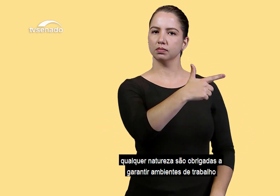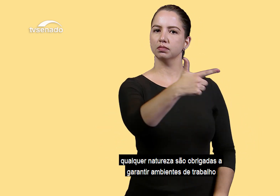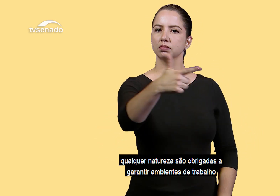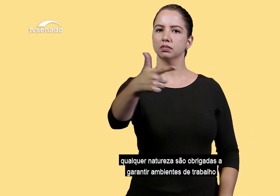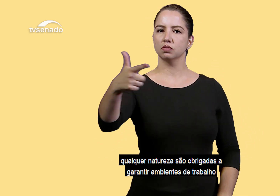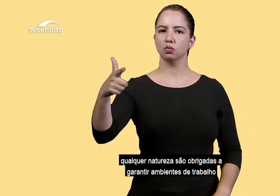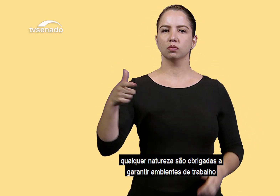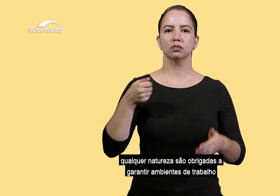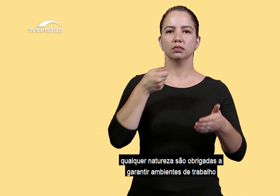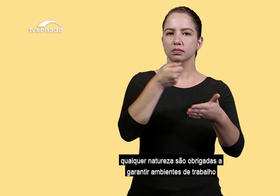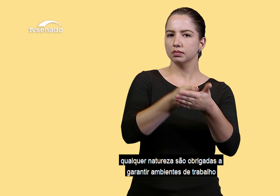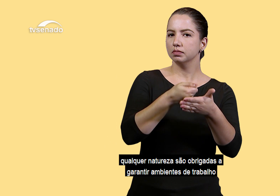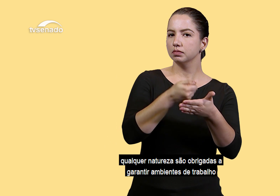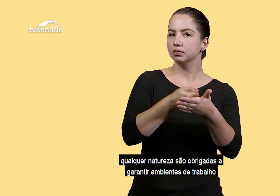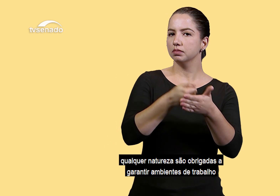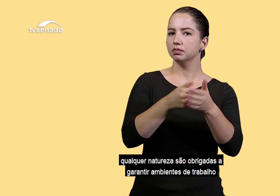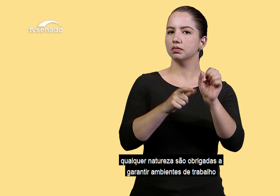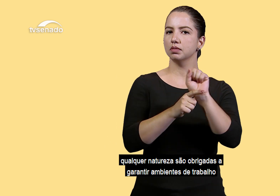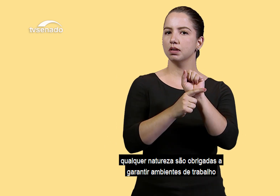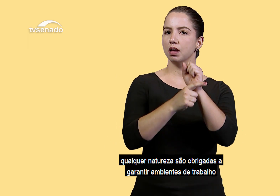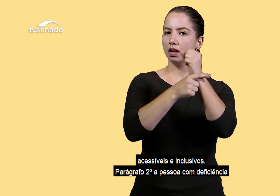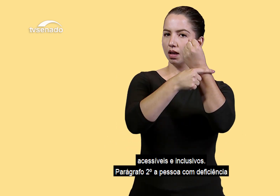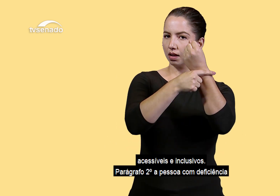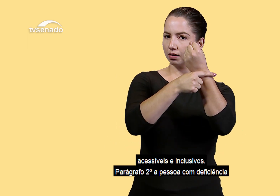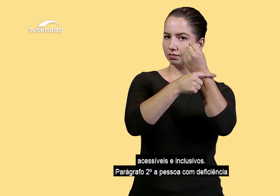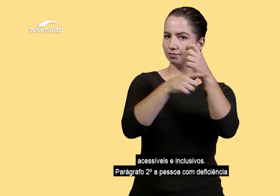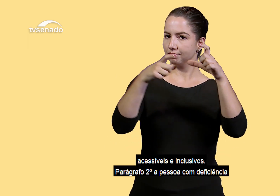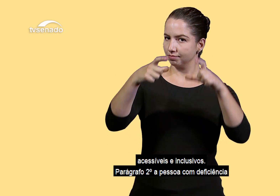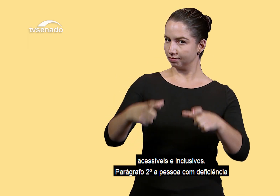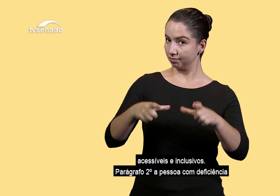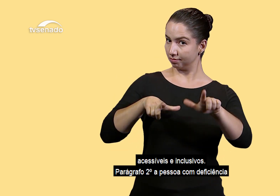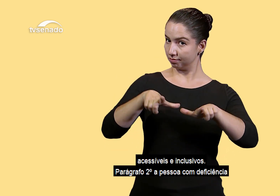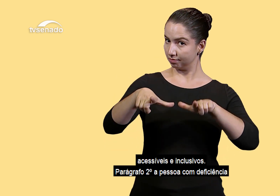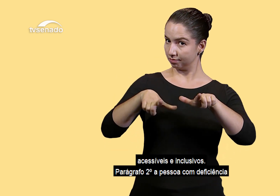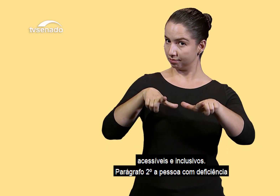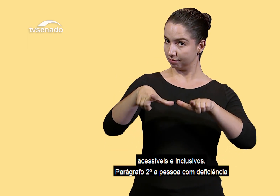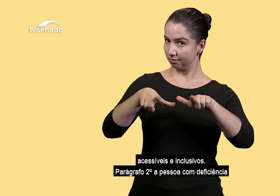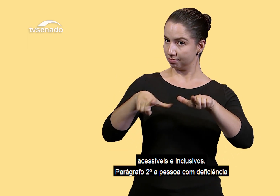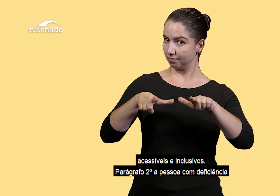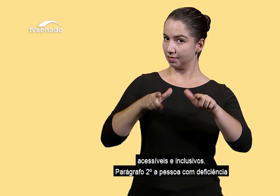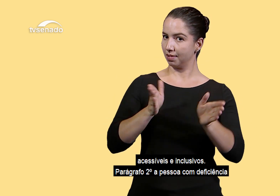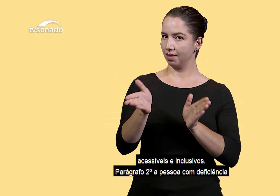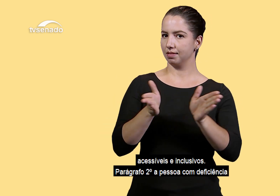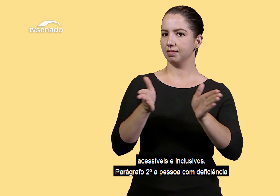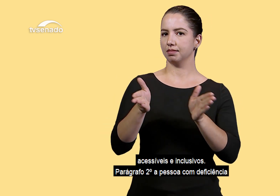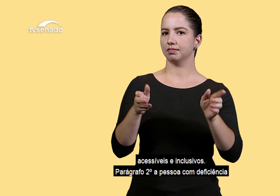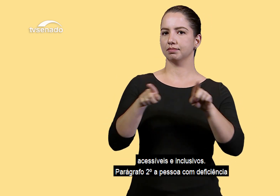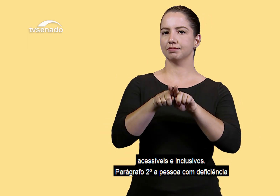obrigadas a garantir ambientes de trabalho acessíveis e inclusivos.